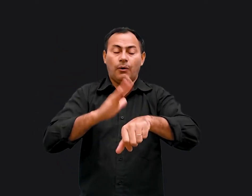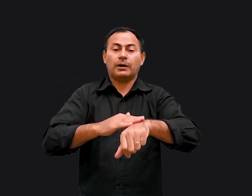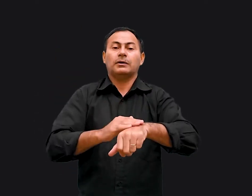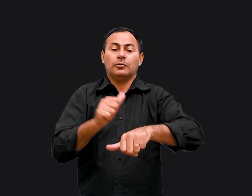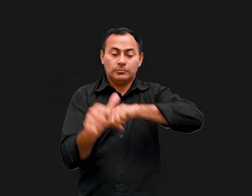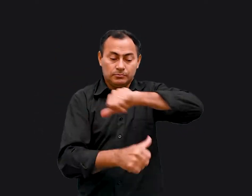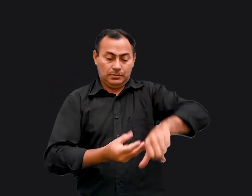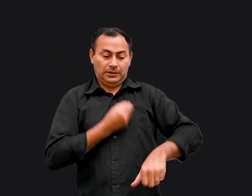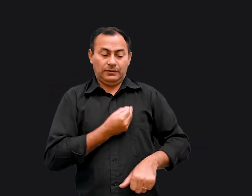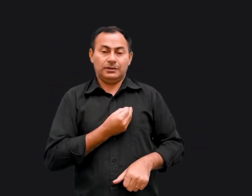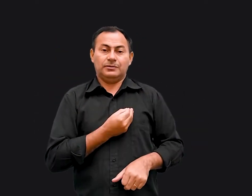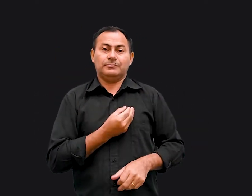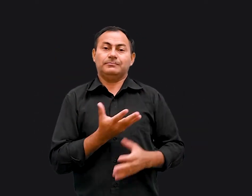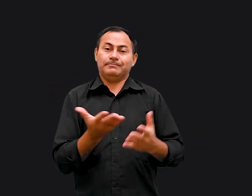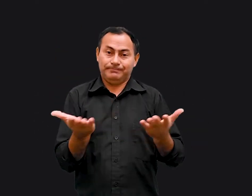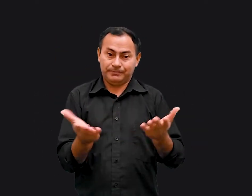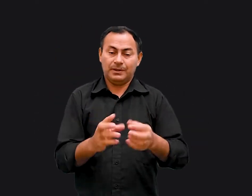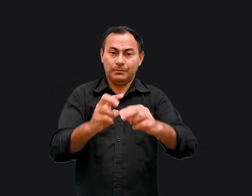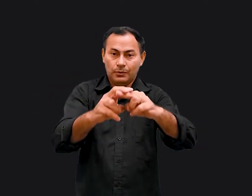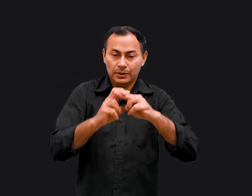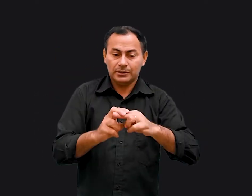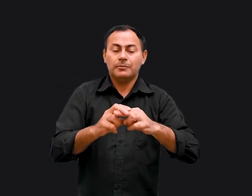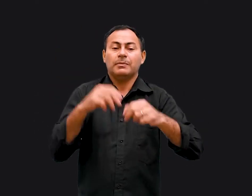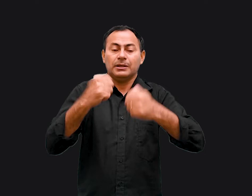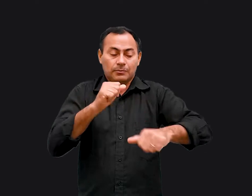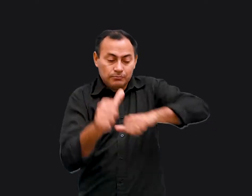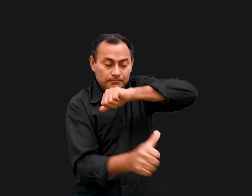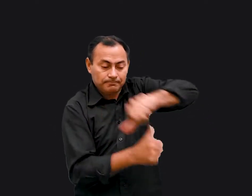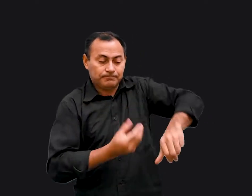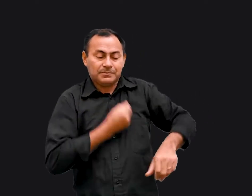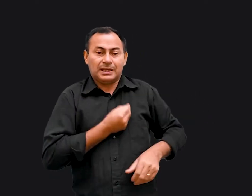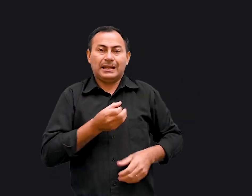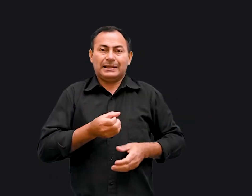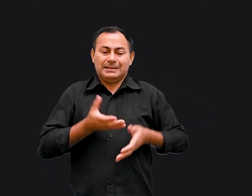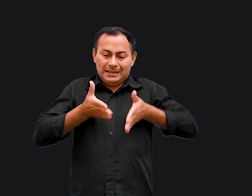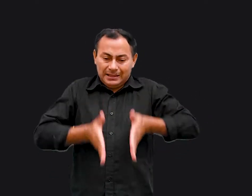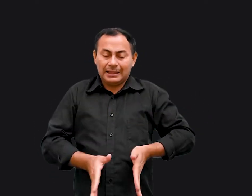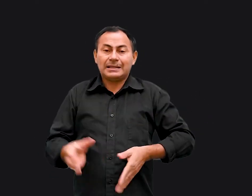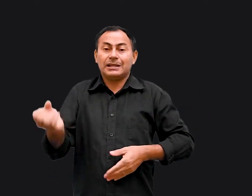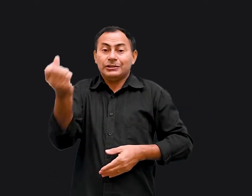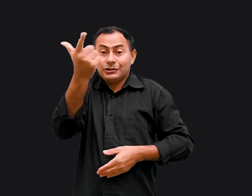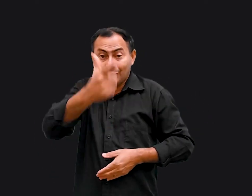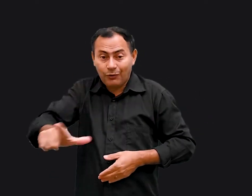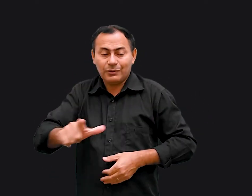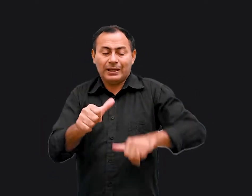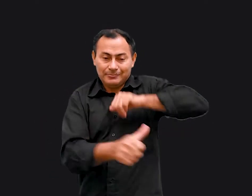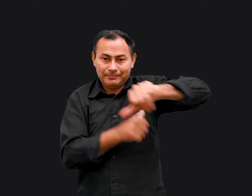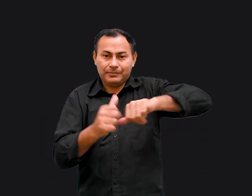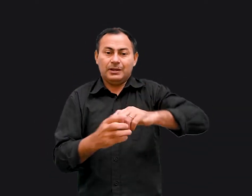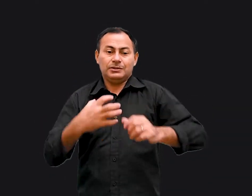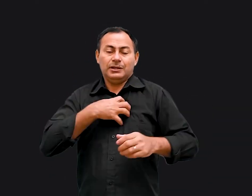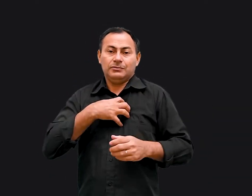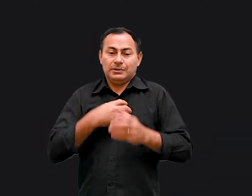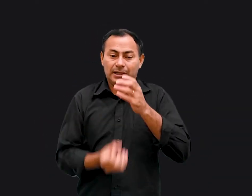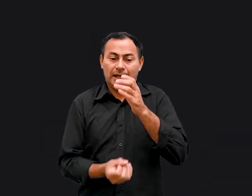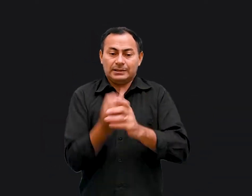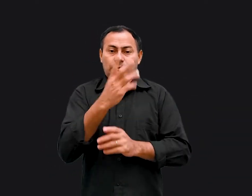novo. É por isso que temos que nascer de novo. É por isso que precisamos desse ato da criação em nossos